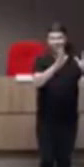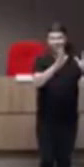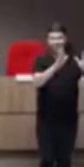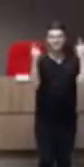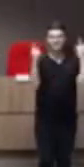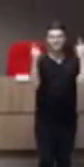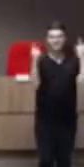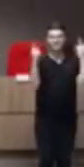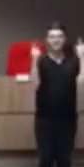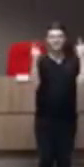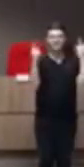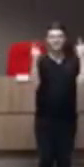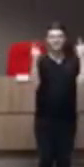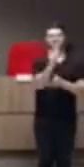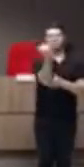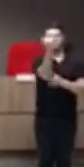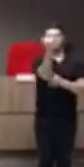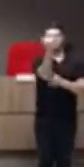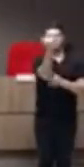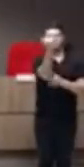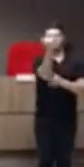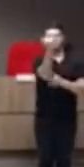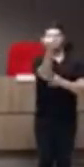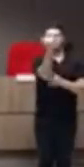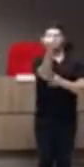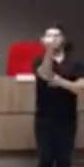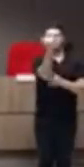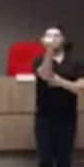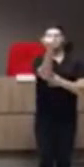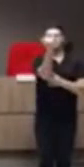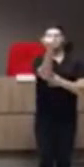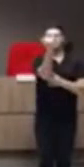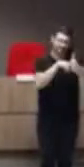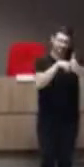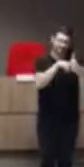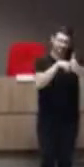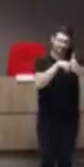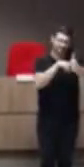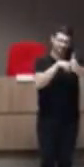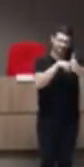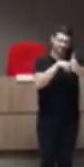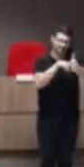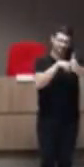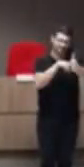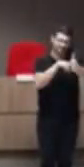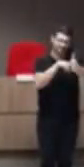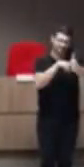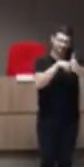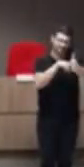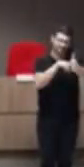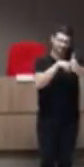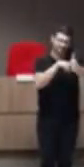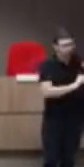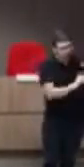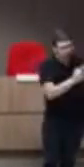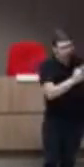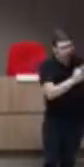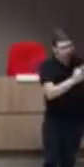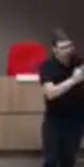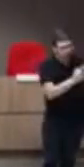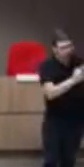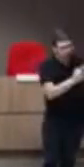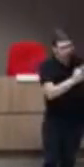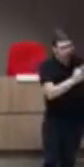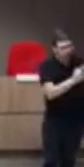dizer, para compreender que a nossa análise passou pelo olhar, de olhar para essas instituições com características asilares